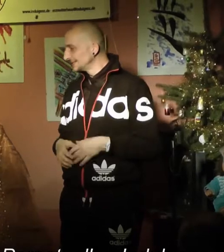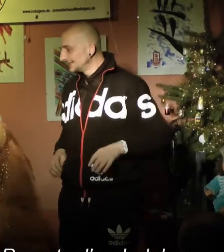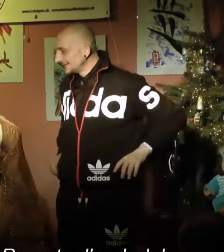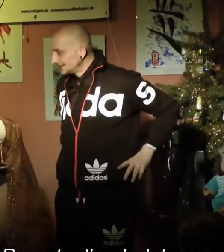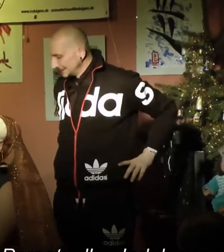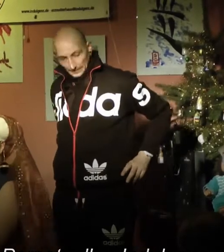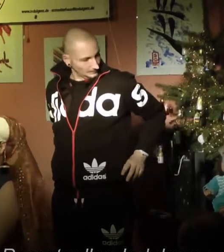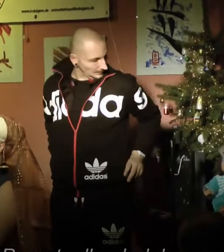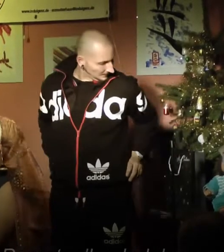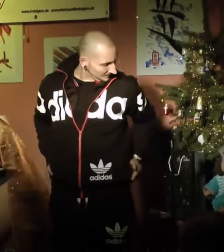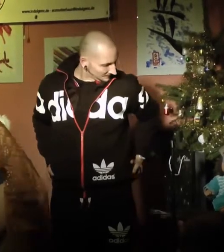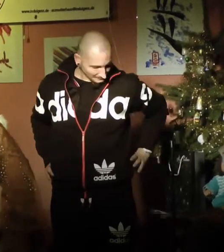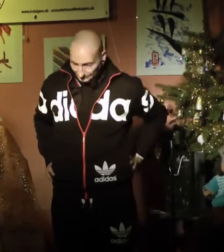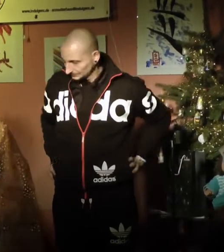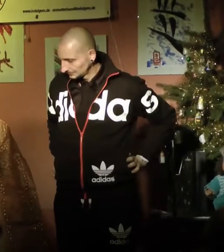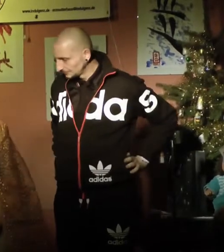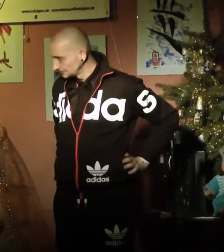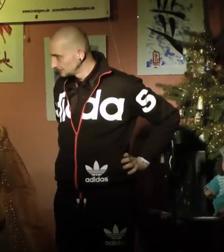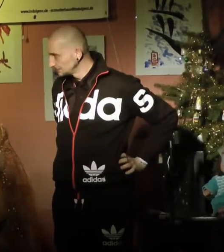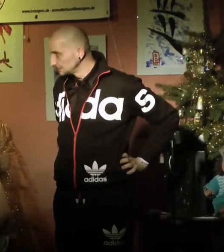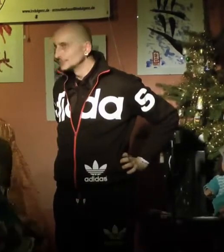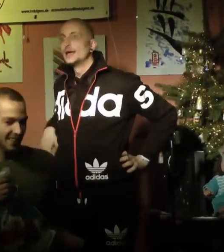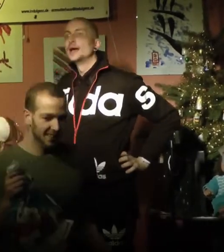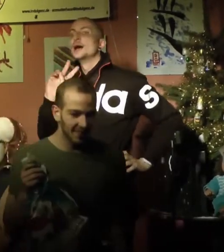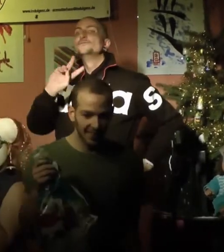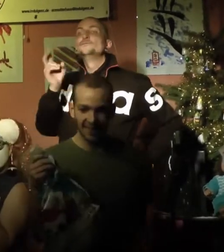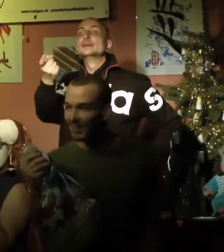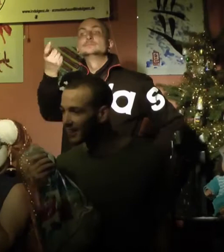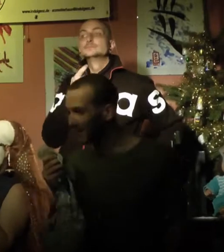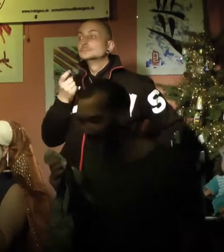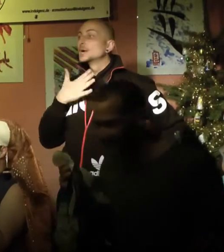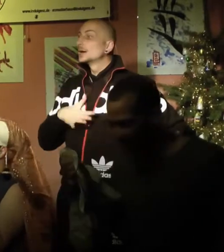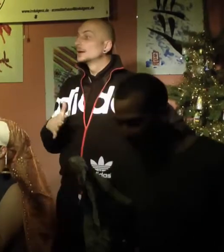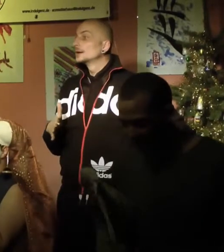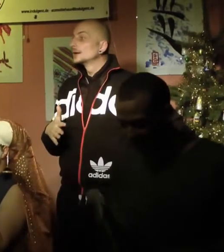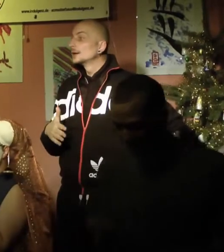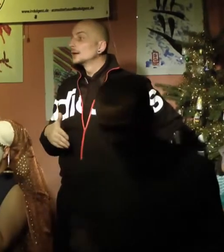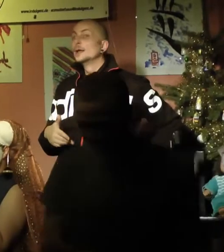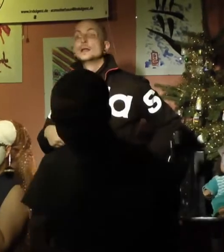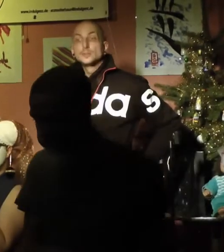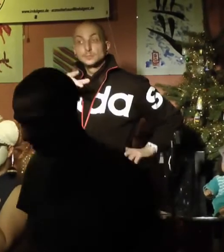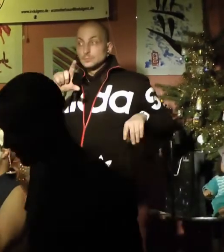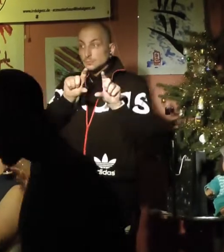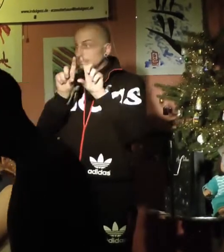our. Thank you. So, wer mag denn als nächstes zu mir kommen? Hat noch jemand einen Schnippel?